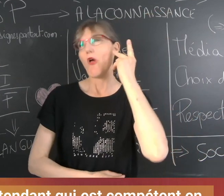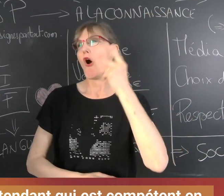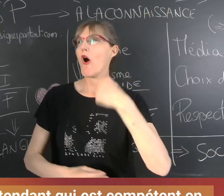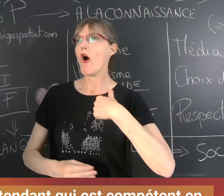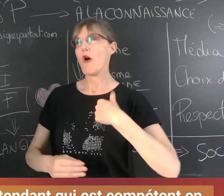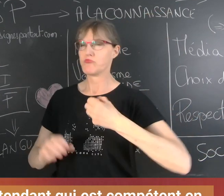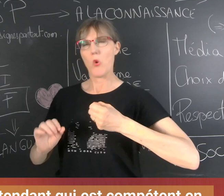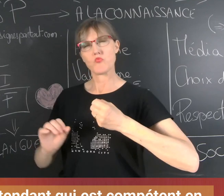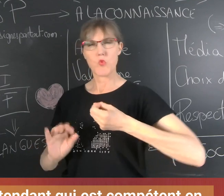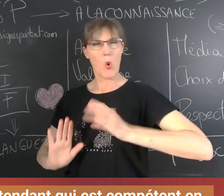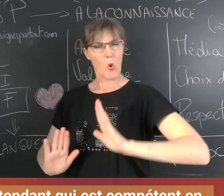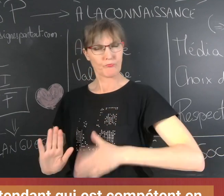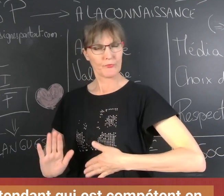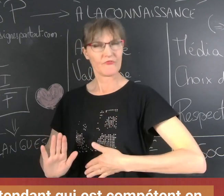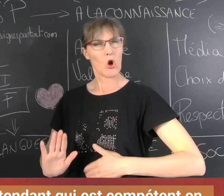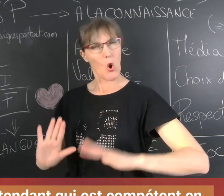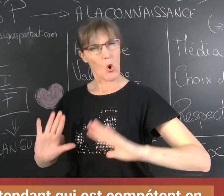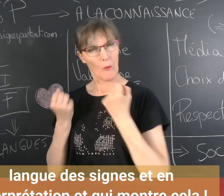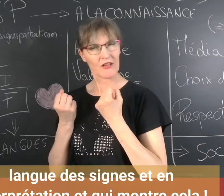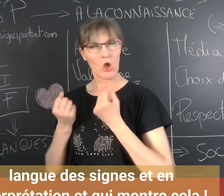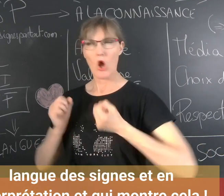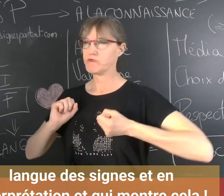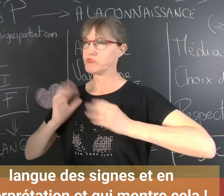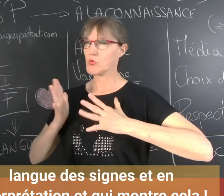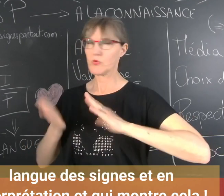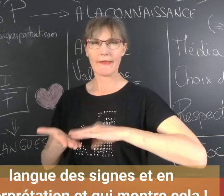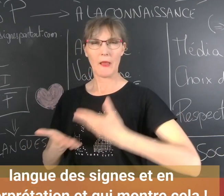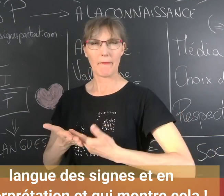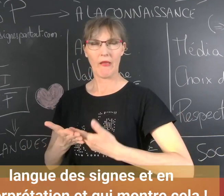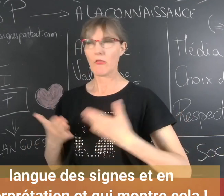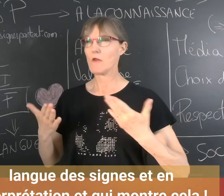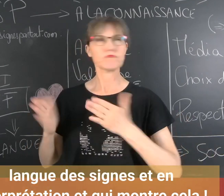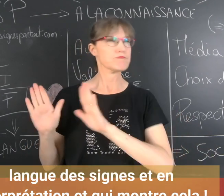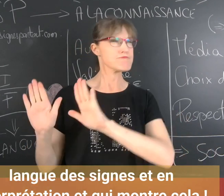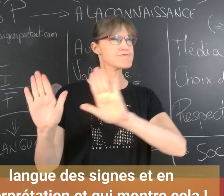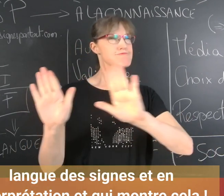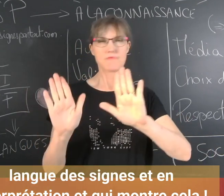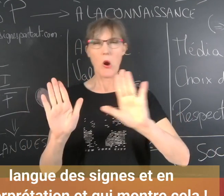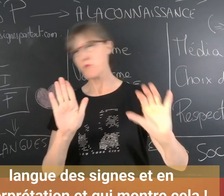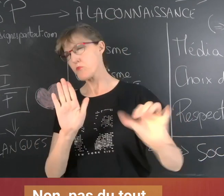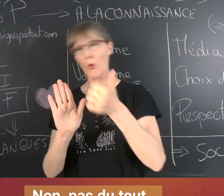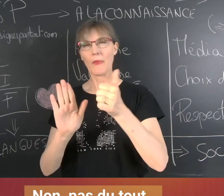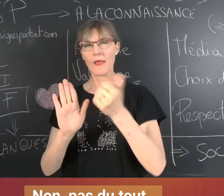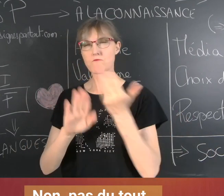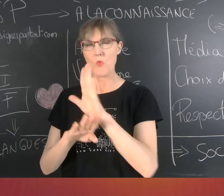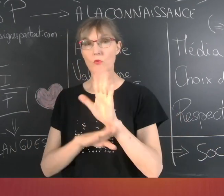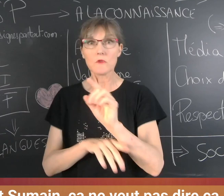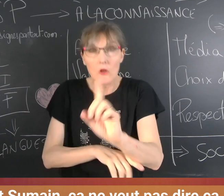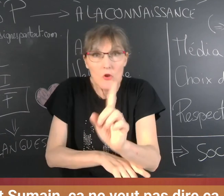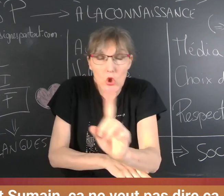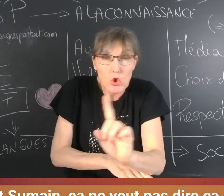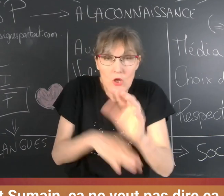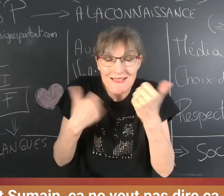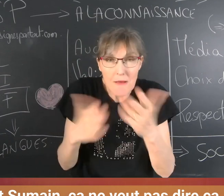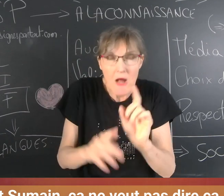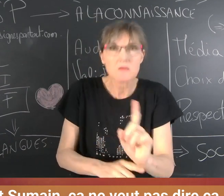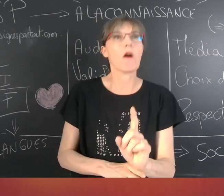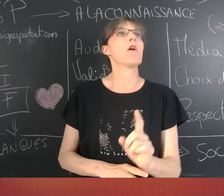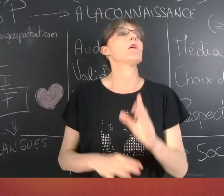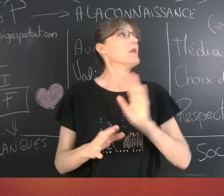un entendant qui est compétent en langue des signes et en interprétation et qui montre cela. Non, pas du tout. En fait, sumain,